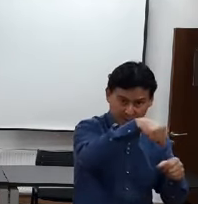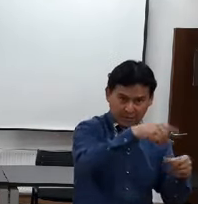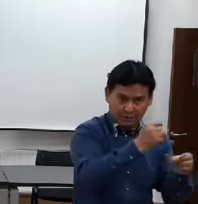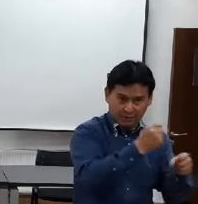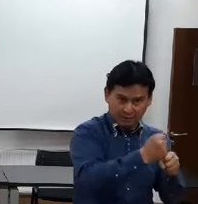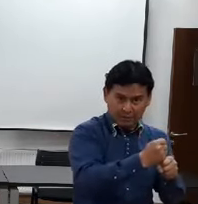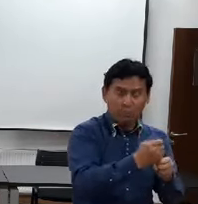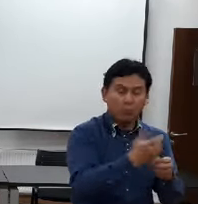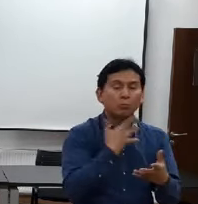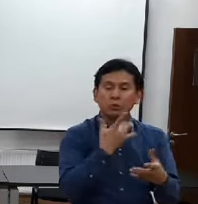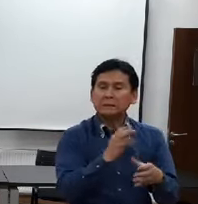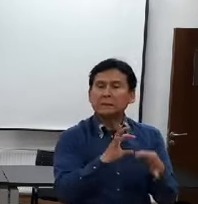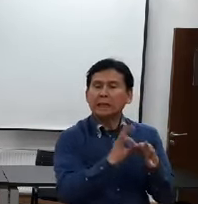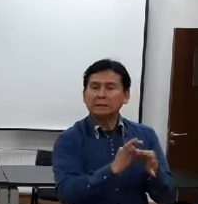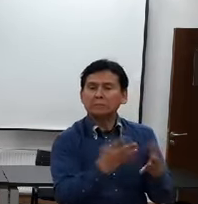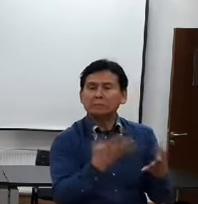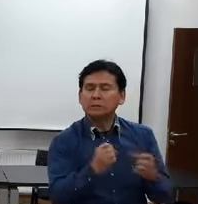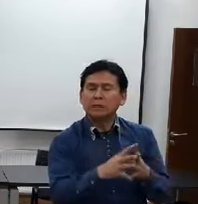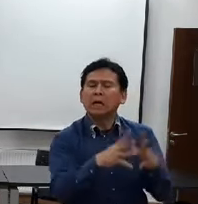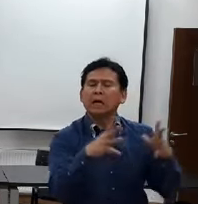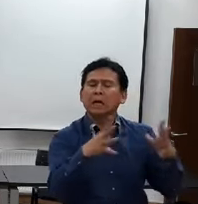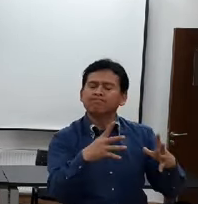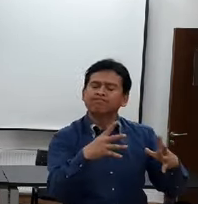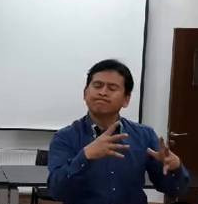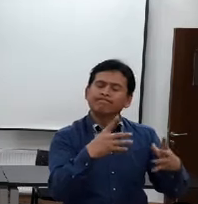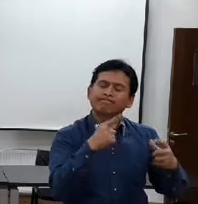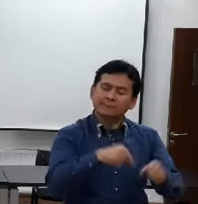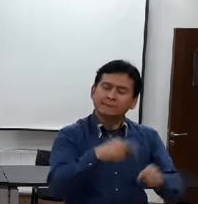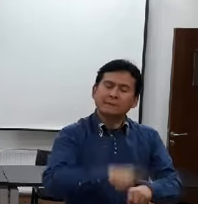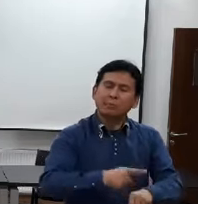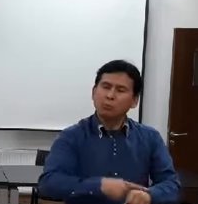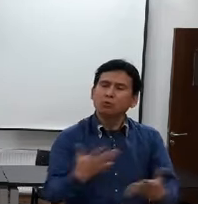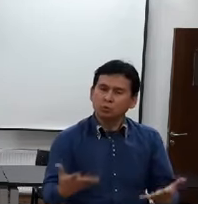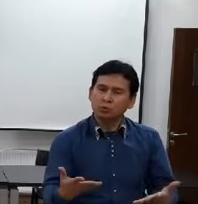por la grandeza en este momento